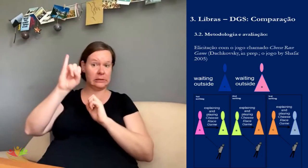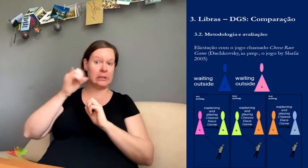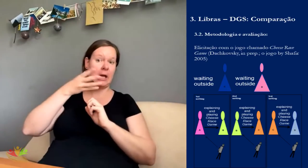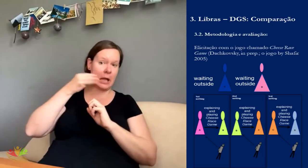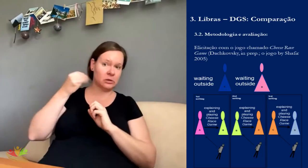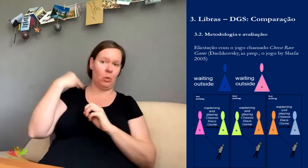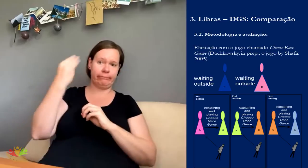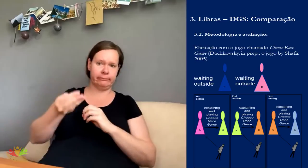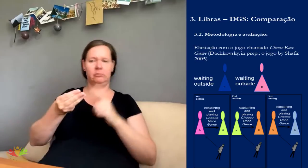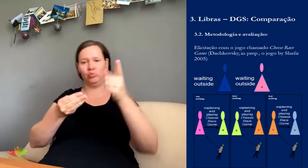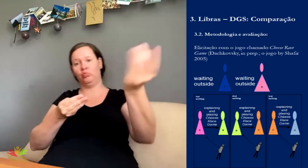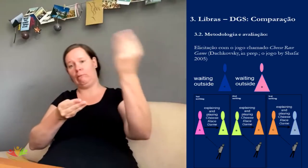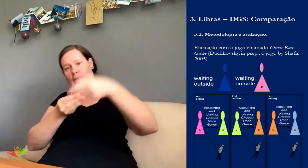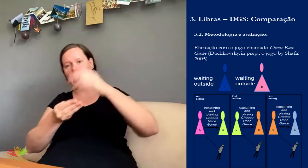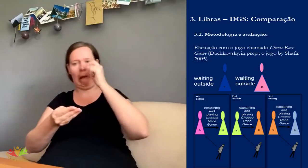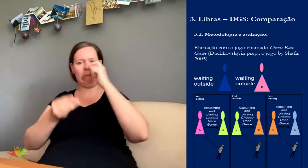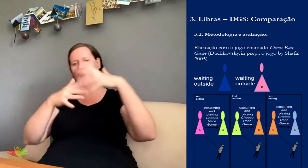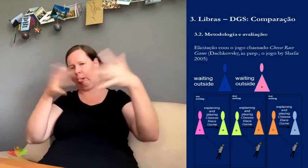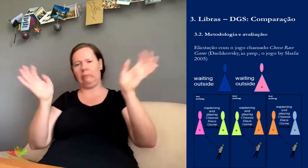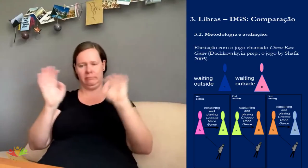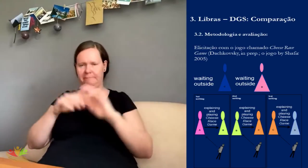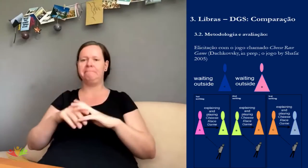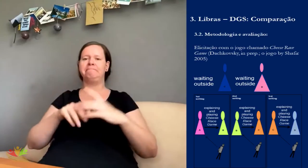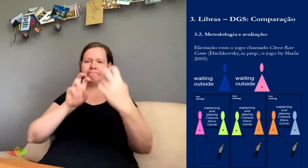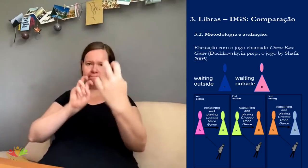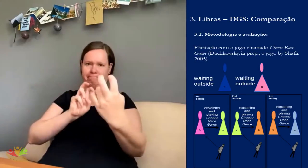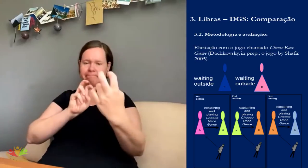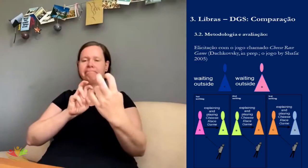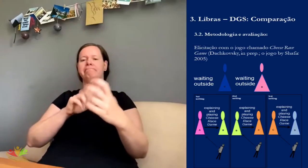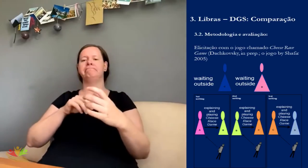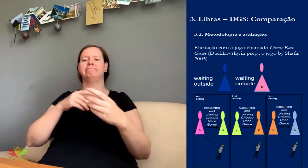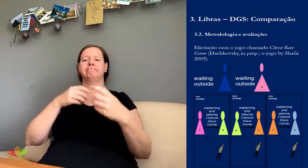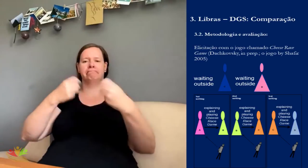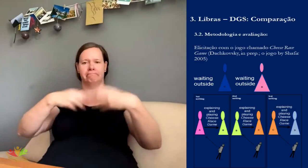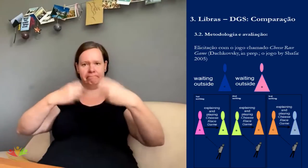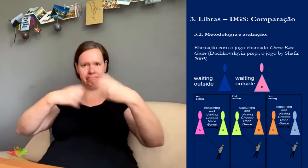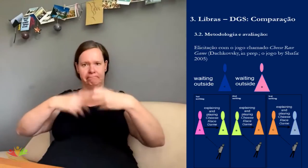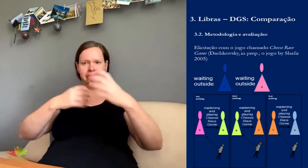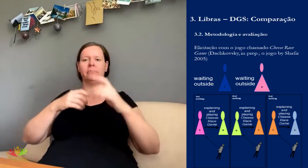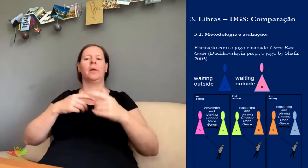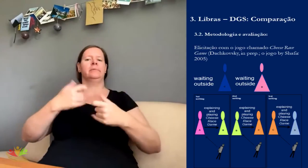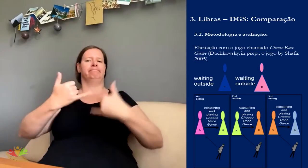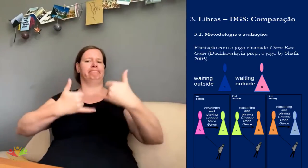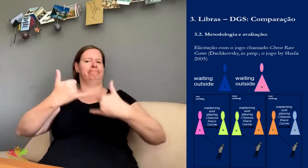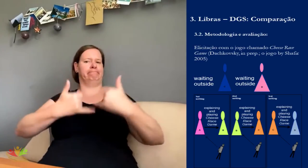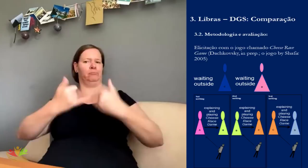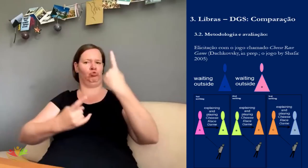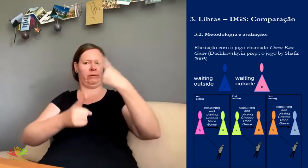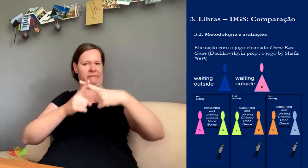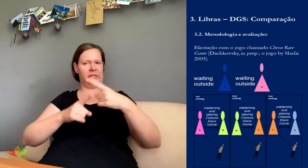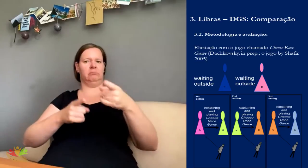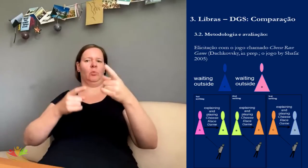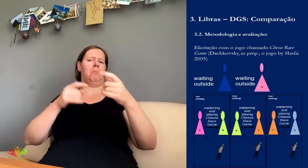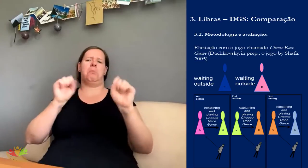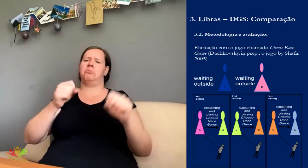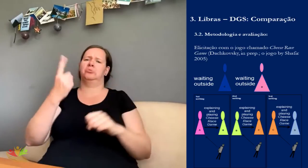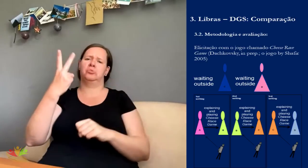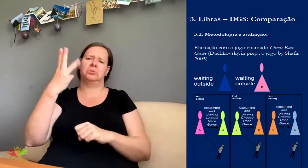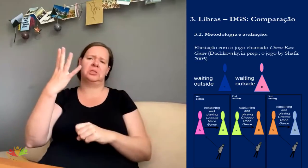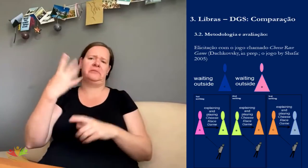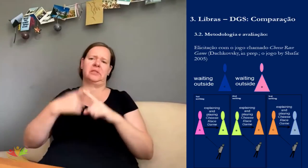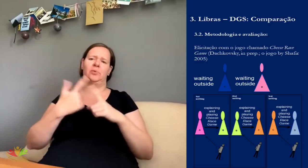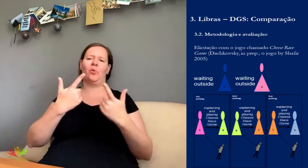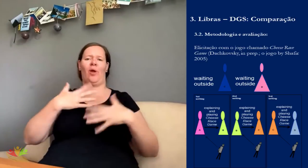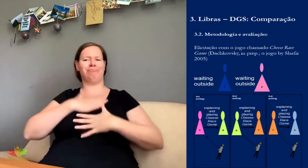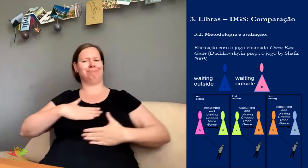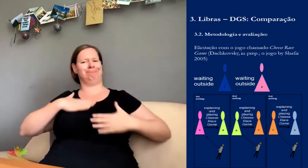filmada. Primeiro eu explicava para ele essas regras, utilizando inclusive o se, né, do jogo, explicava